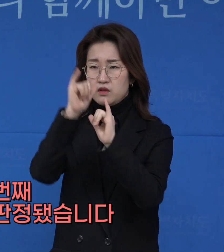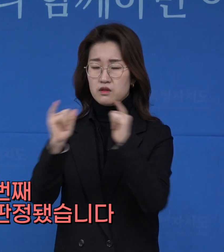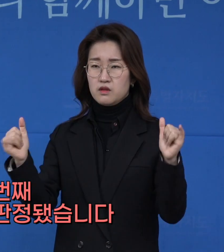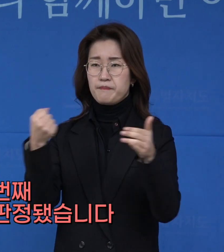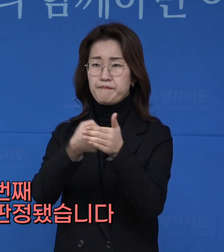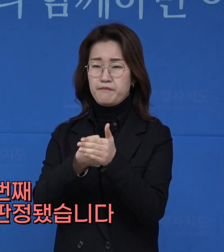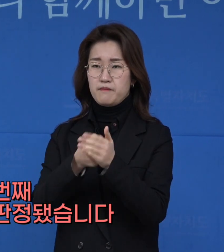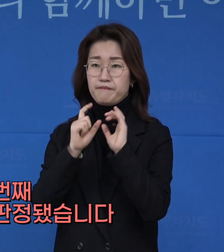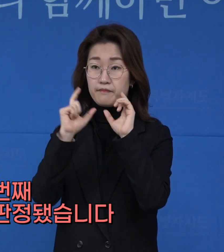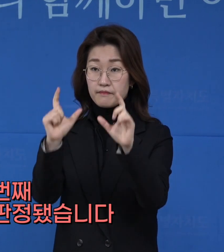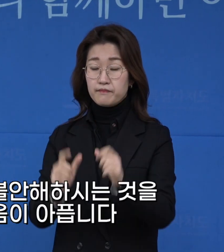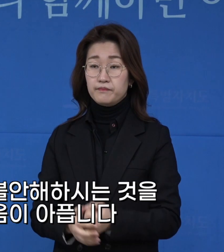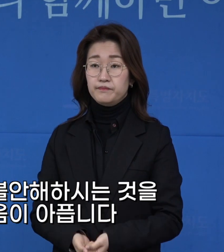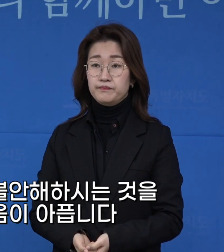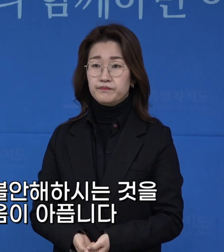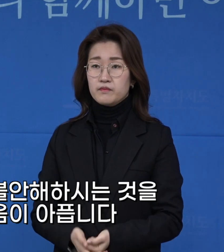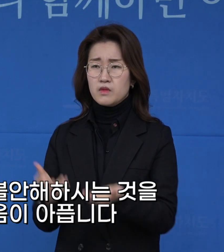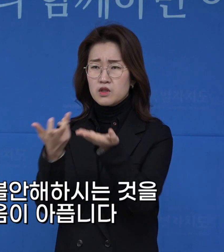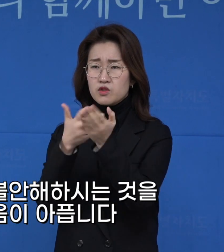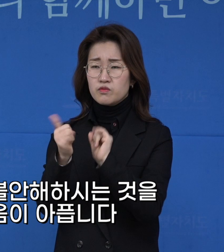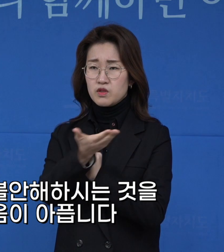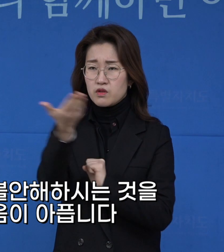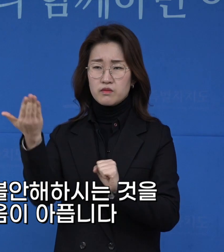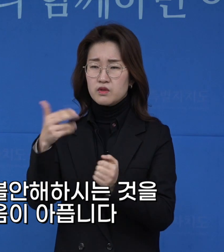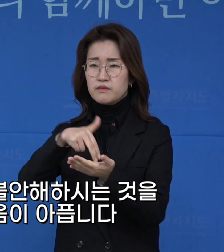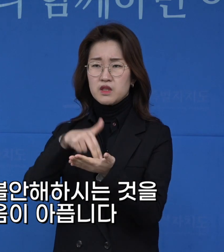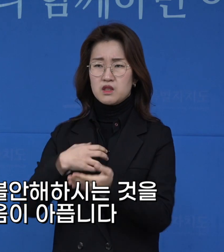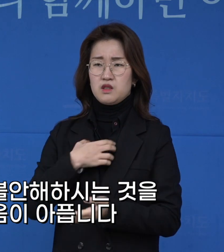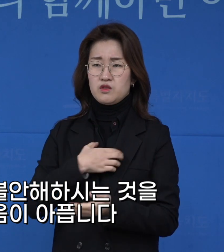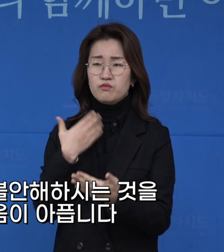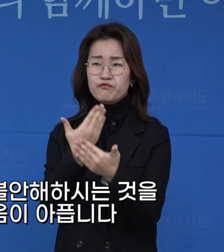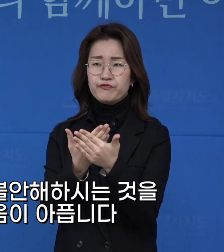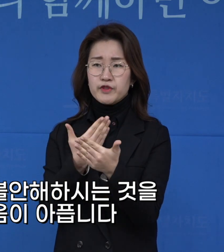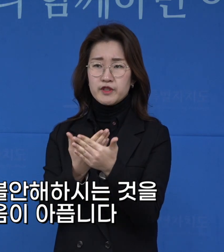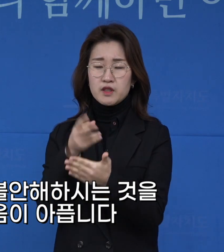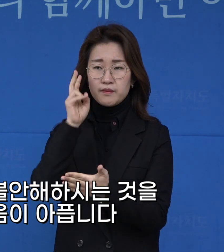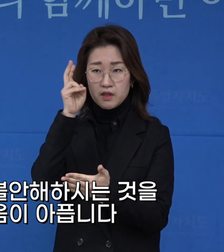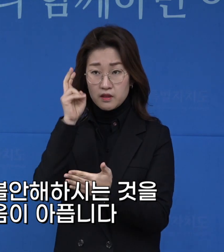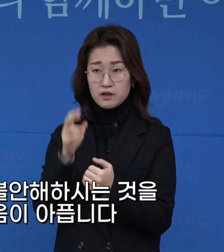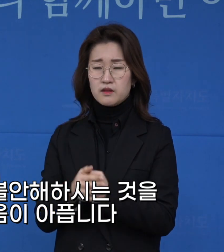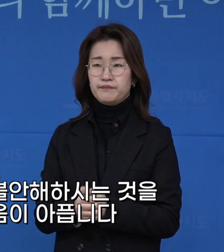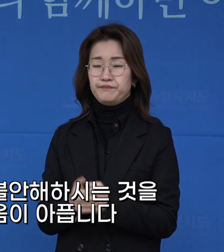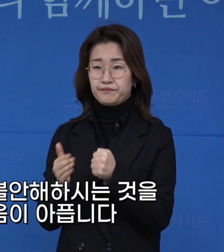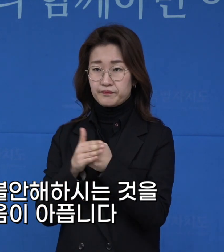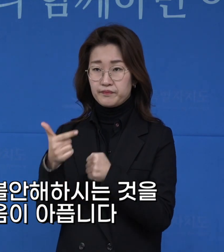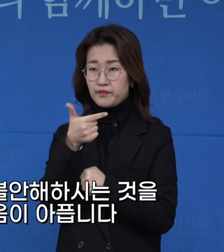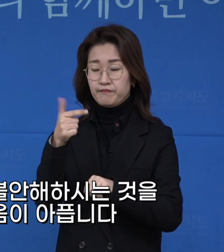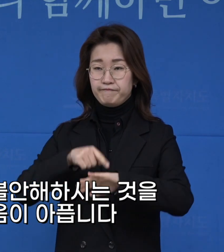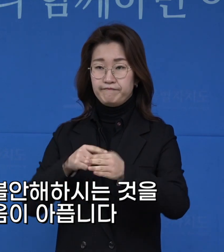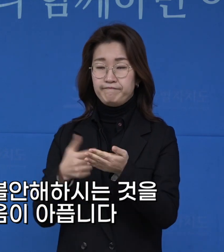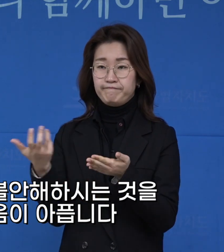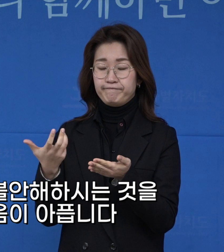판정이 됐습니다 거미 들께서 법적 하고 드러내어 c 는 것을 생각하면 너무나 가슴이